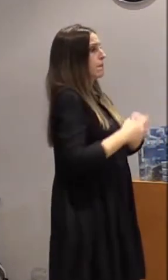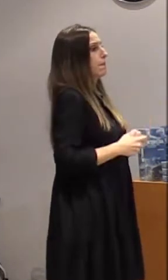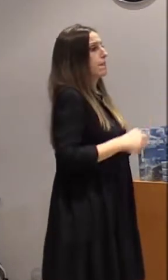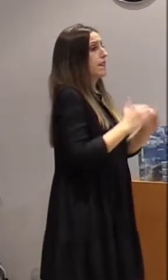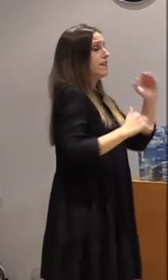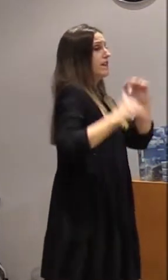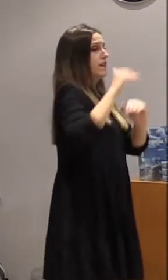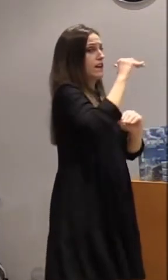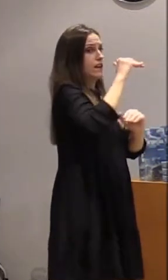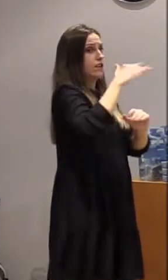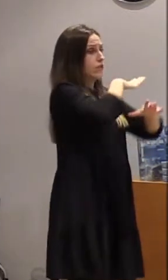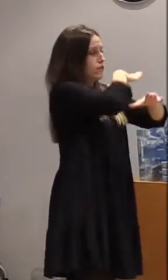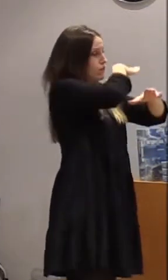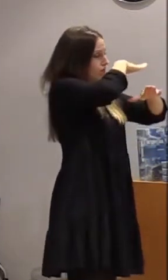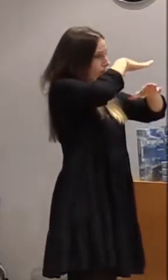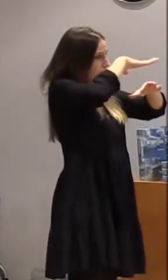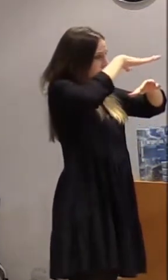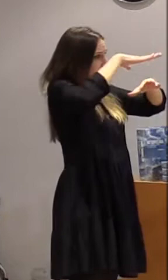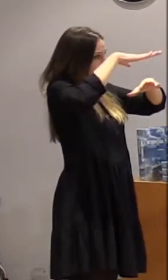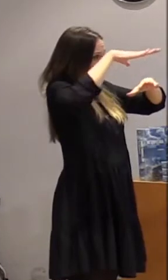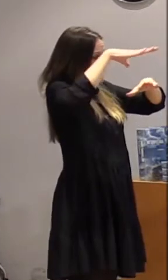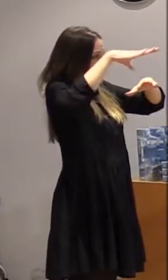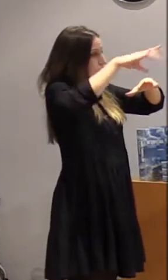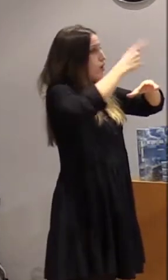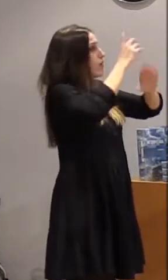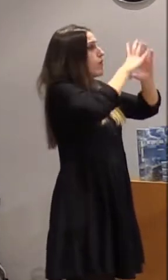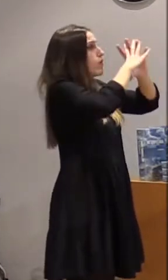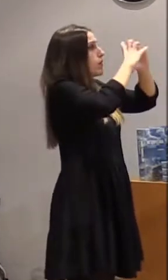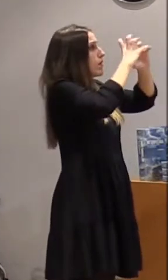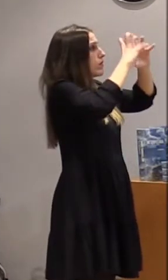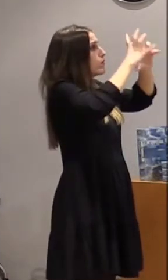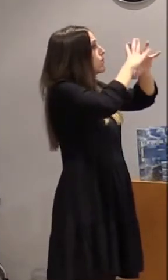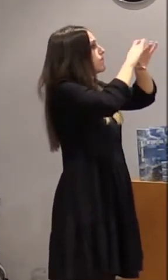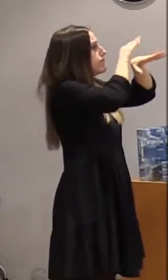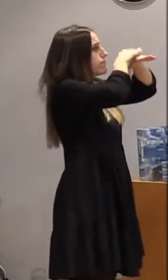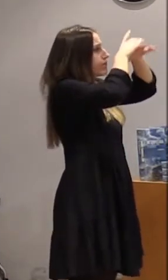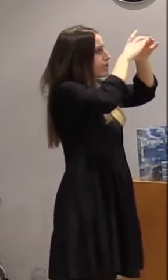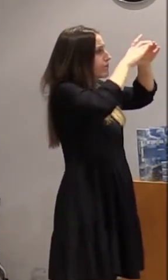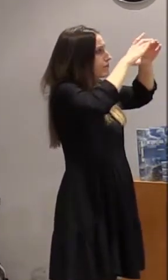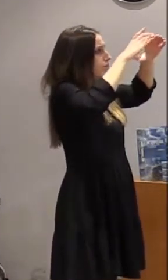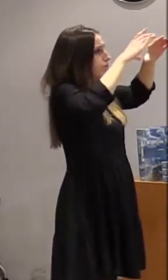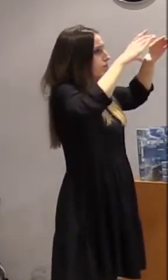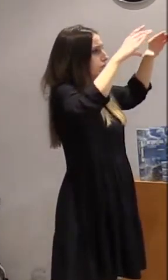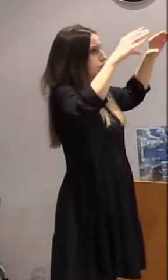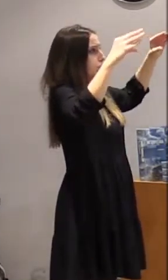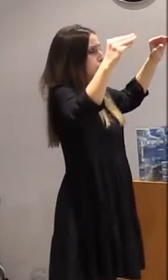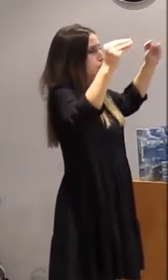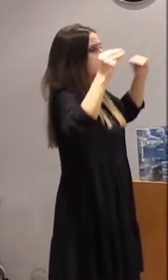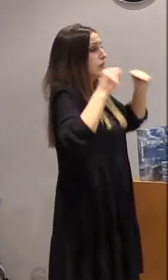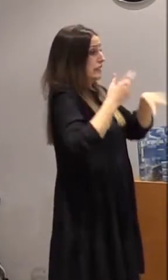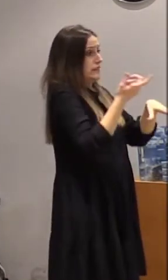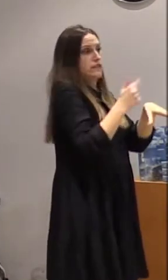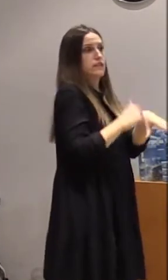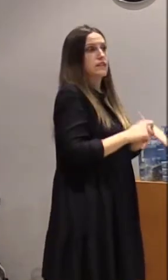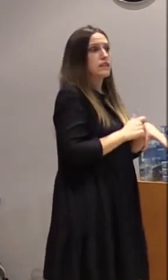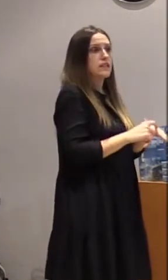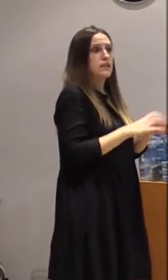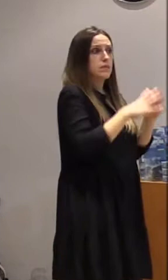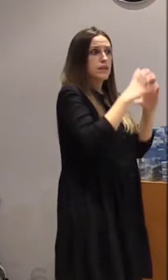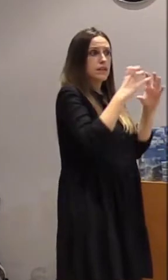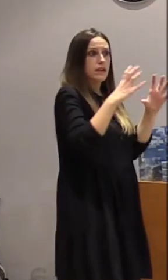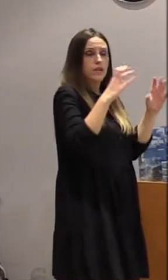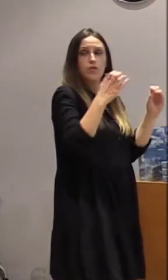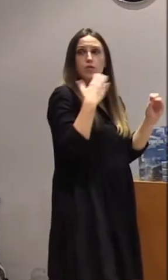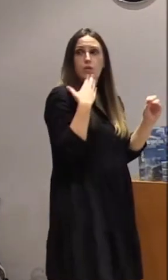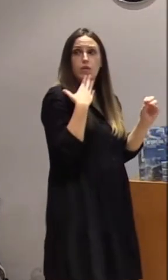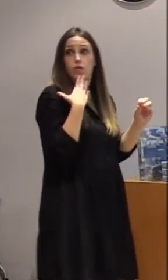Altostratus, sábana, estrato, una nube que se extiende a la horizontal. Alto, nube media, típica nube como